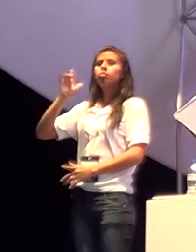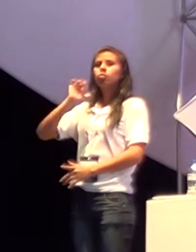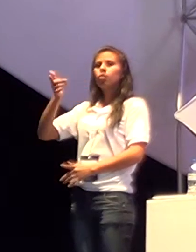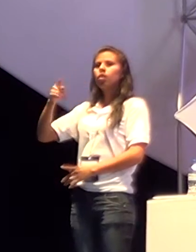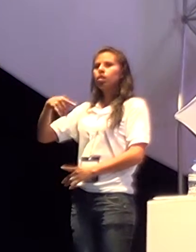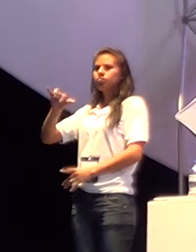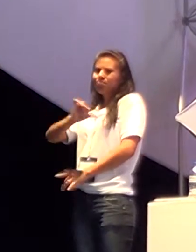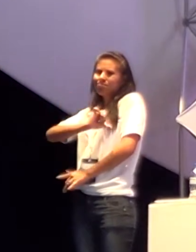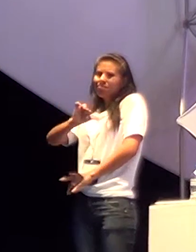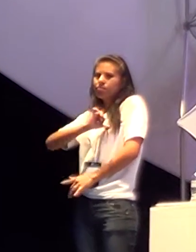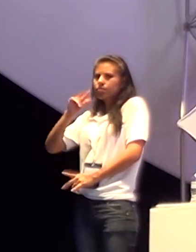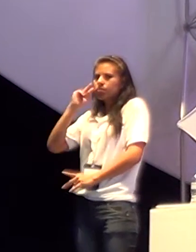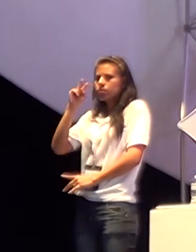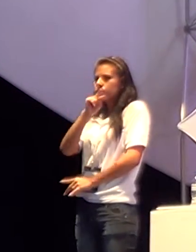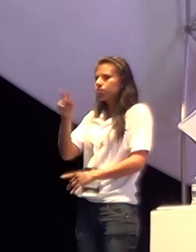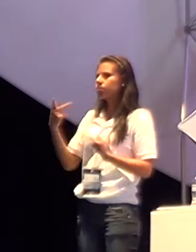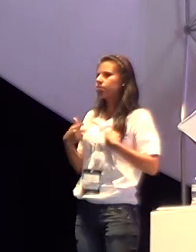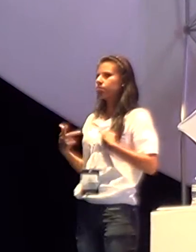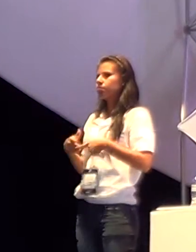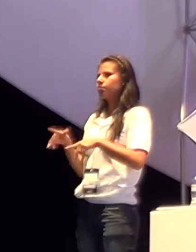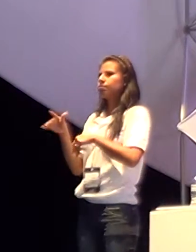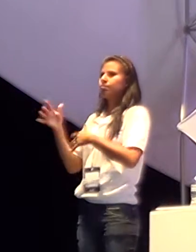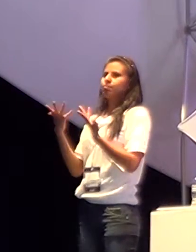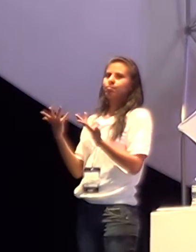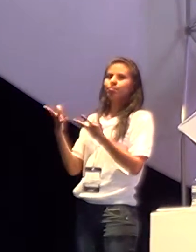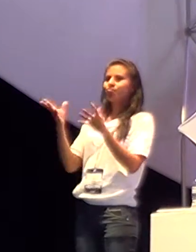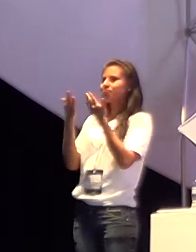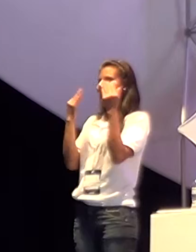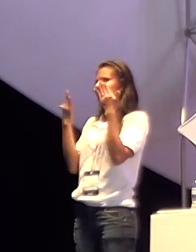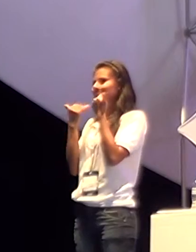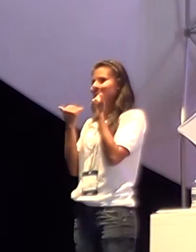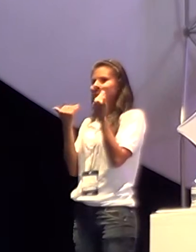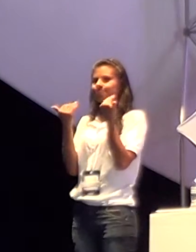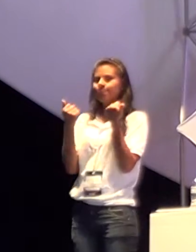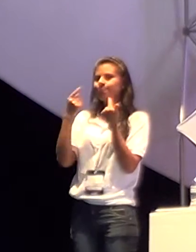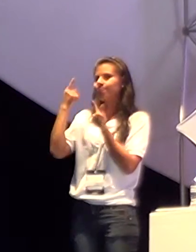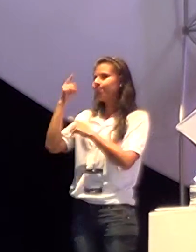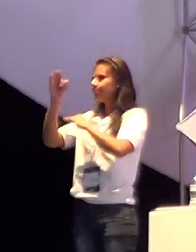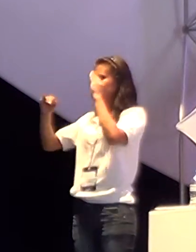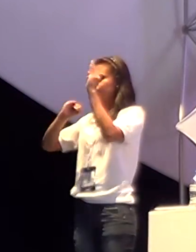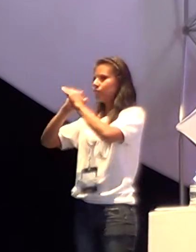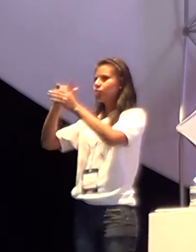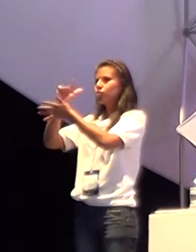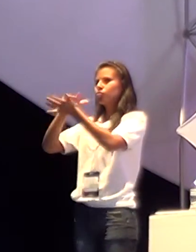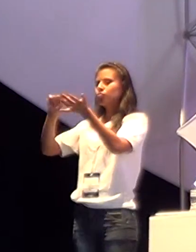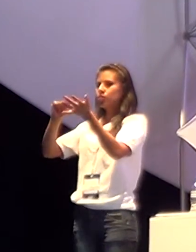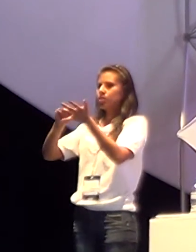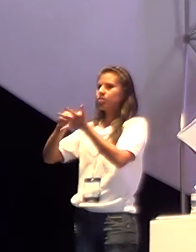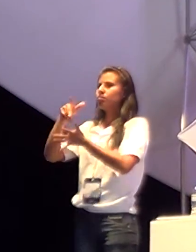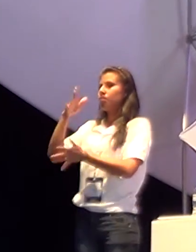buenísimo ver una audiencia digital en el mundo, en todo lado, porque la clave de la vida para mí es conocimiento.